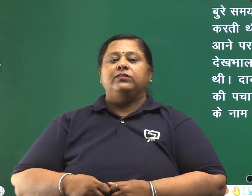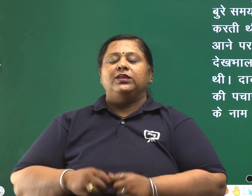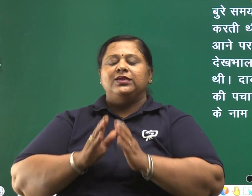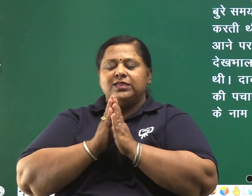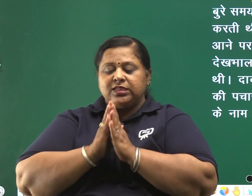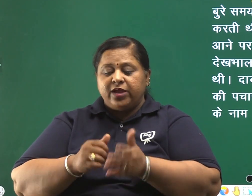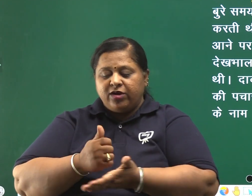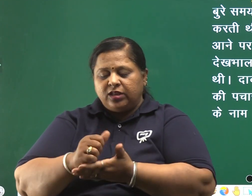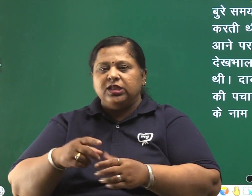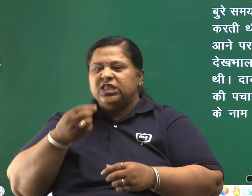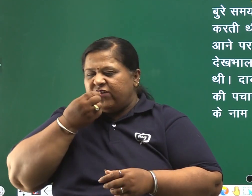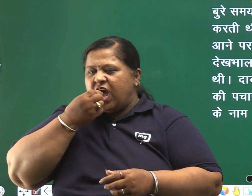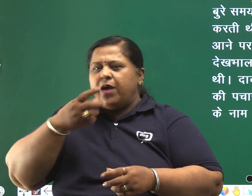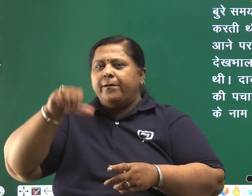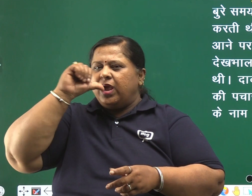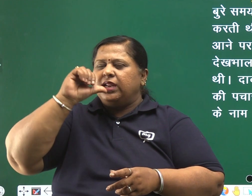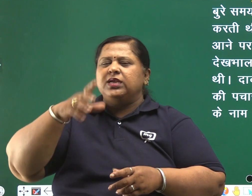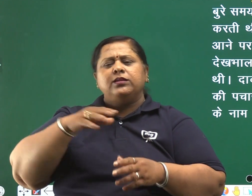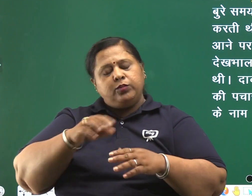सेवा करती थी।